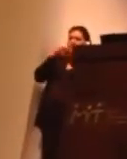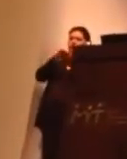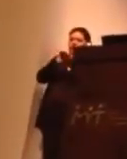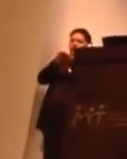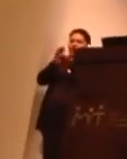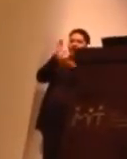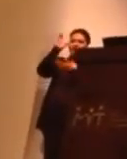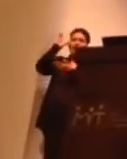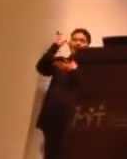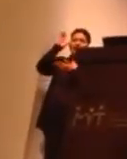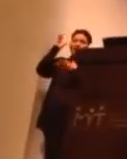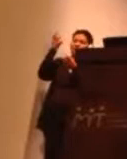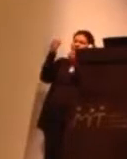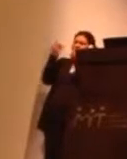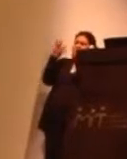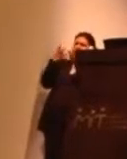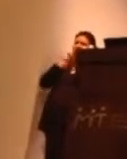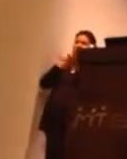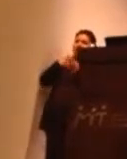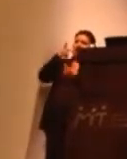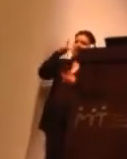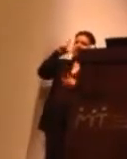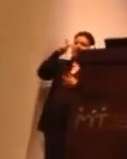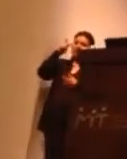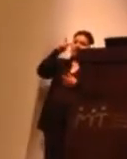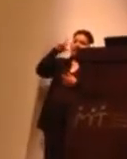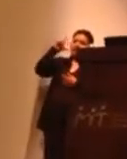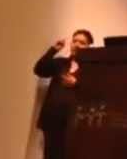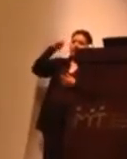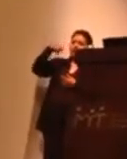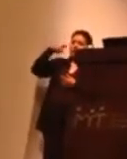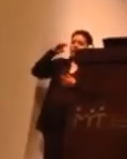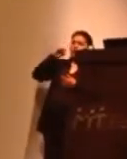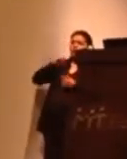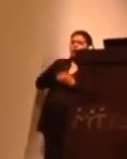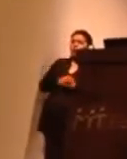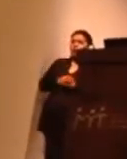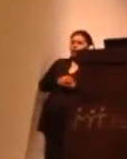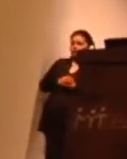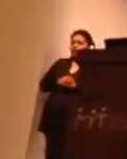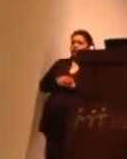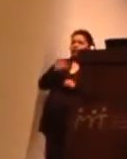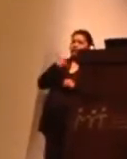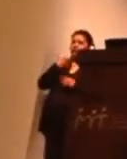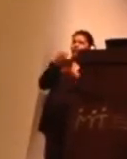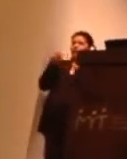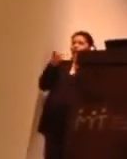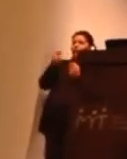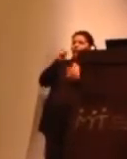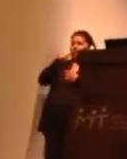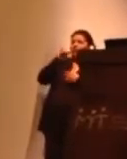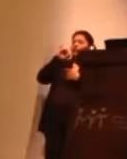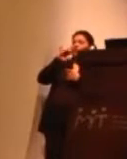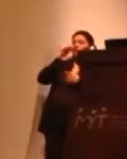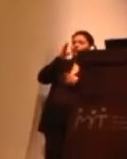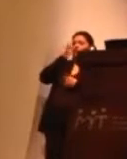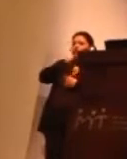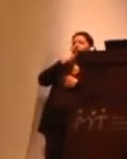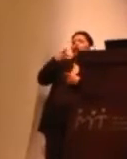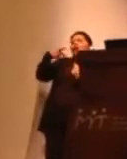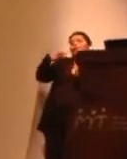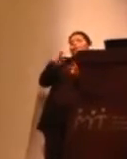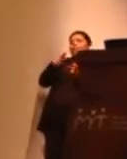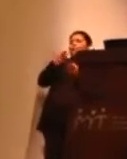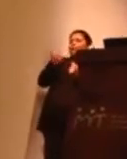tienen mucho plomo, entonces eso sí es neurotóxico, y se ha comprobado que es neurotóxico, pero no